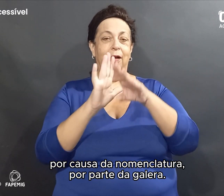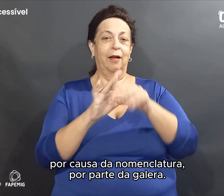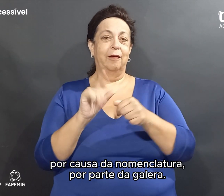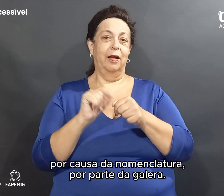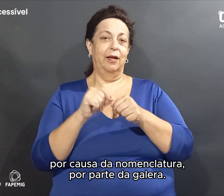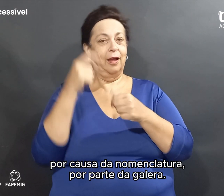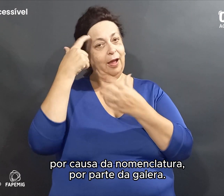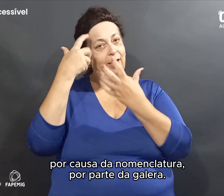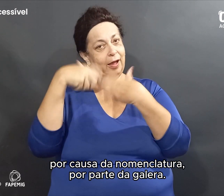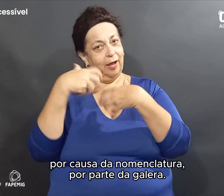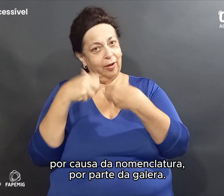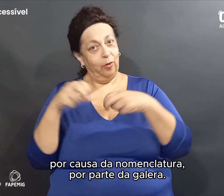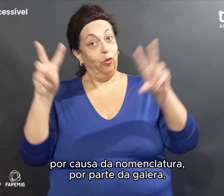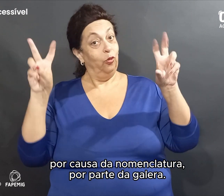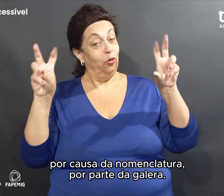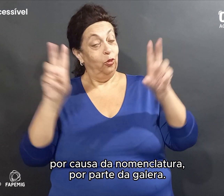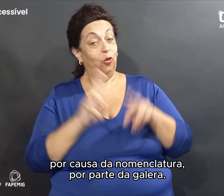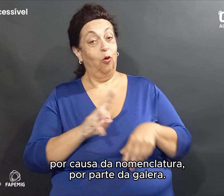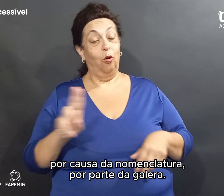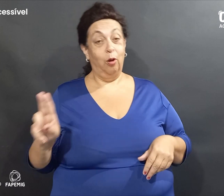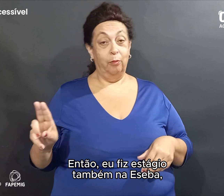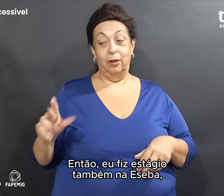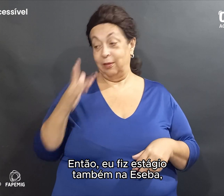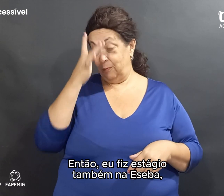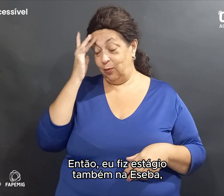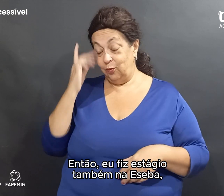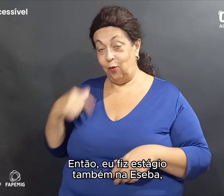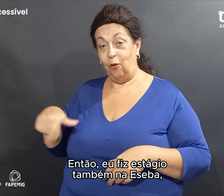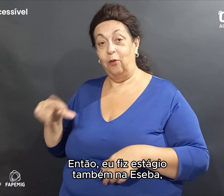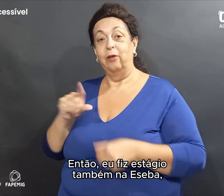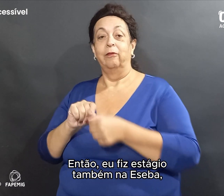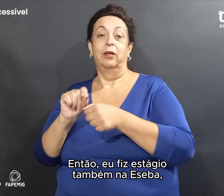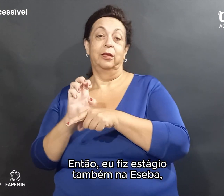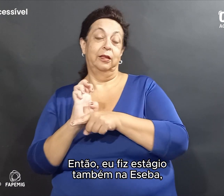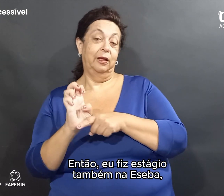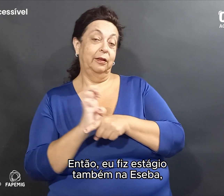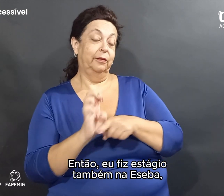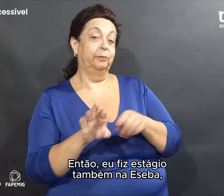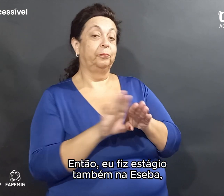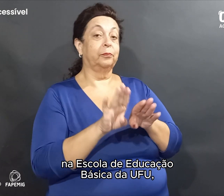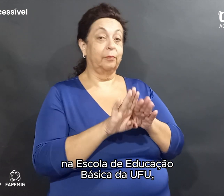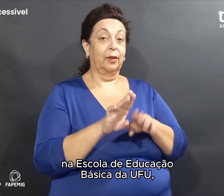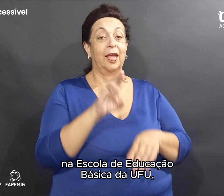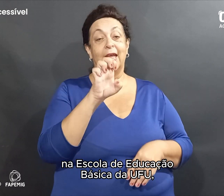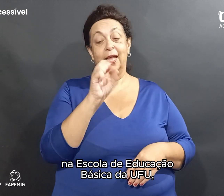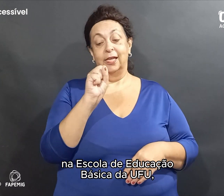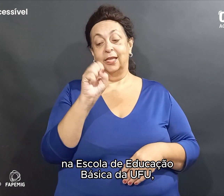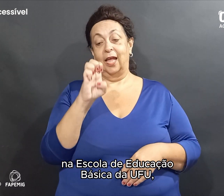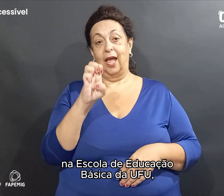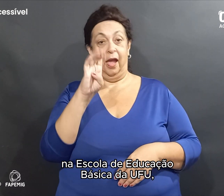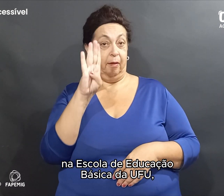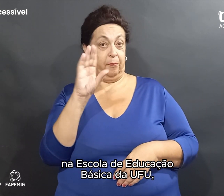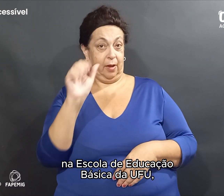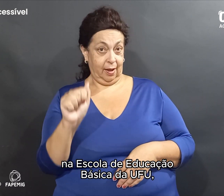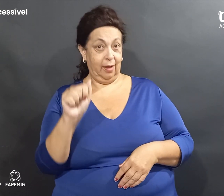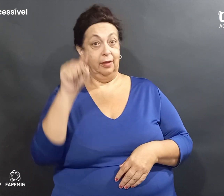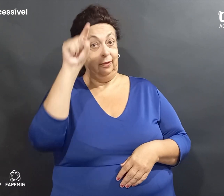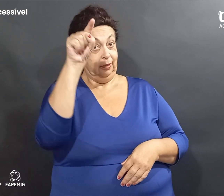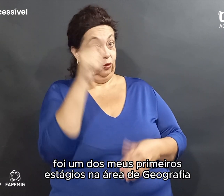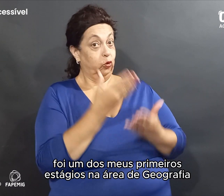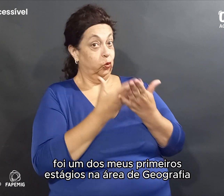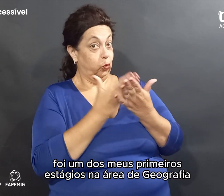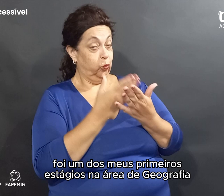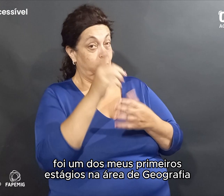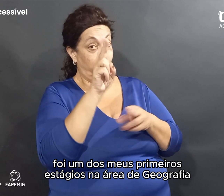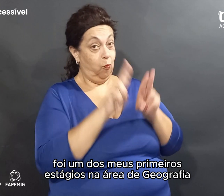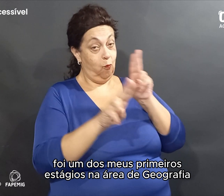causa da nomenclatura por parte da galera. Então, eu fiz estágio também na ESEBA, na Escola de Educação Básica aí da UFO também.